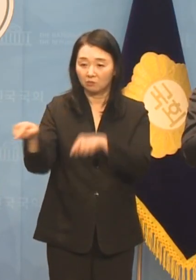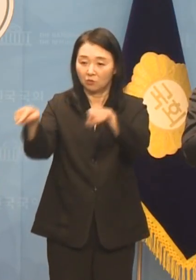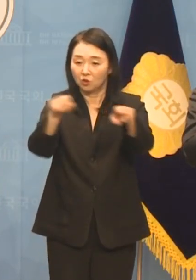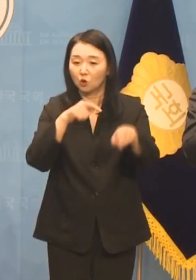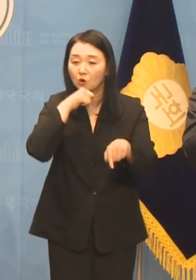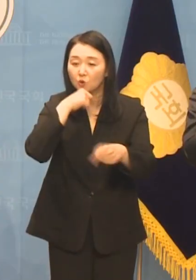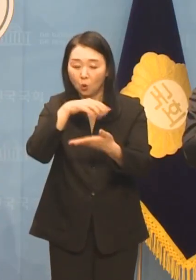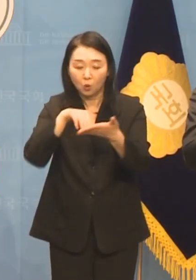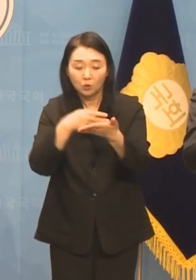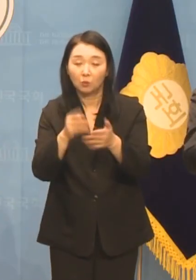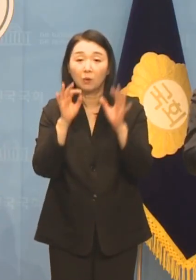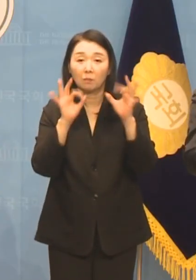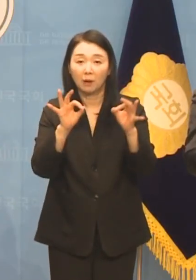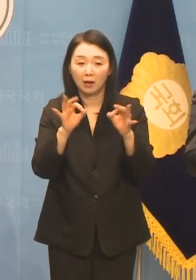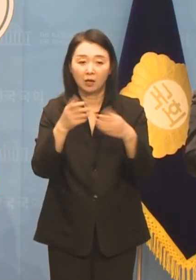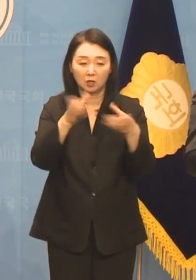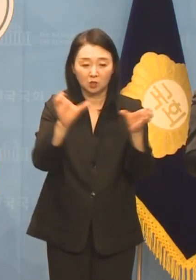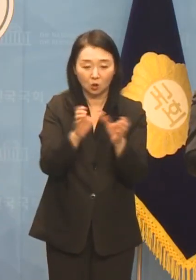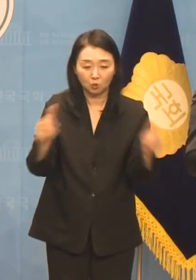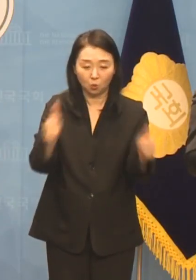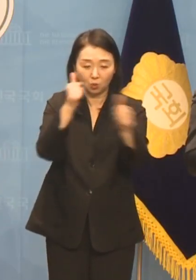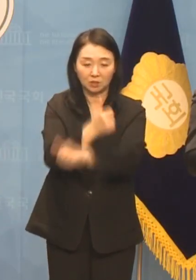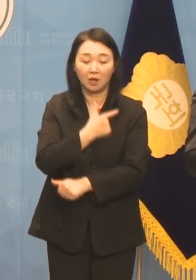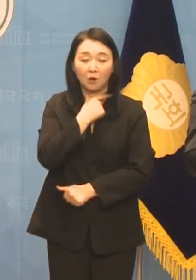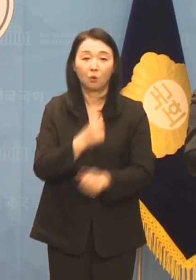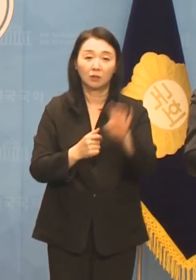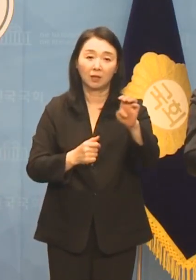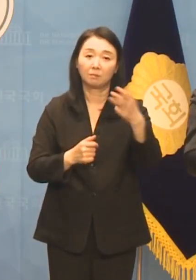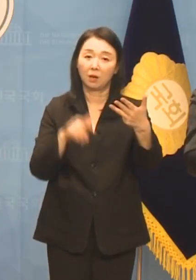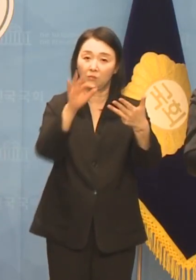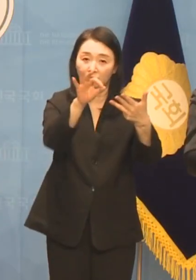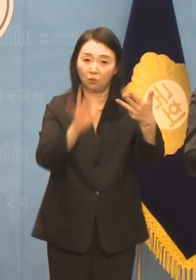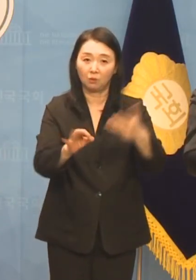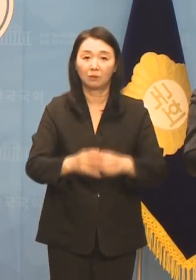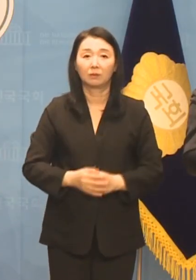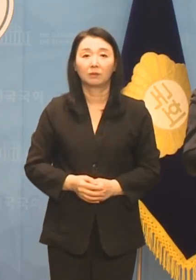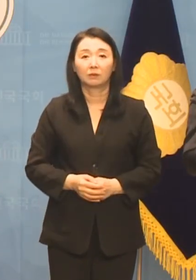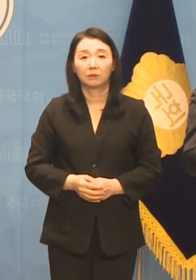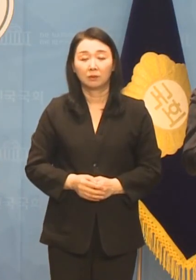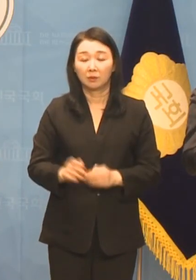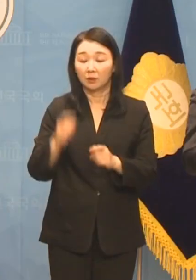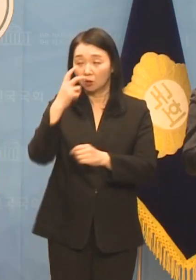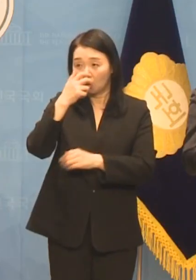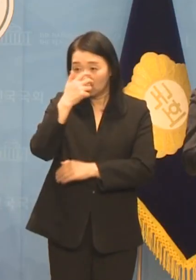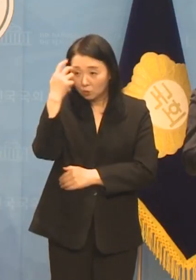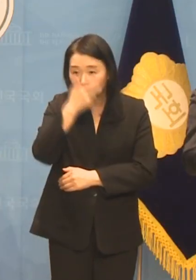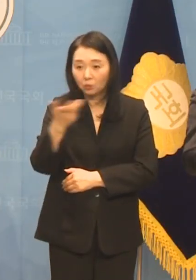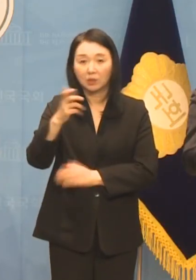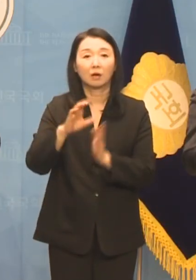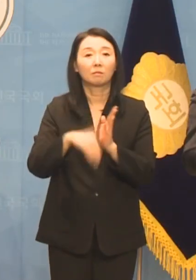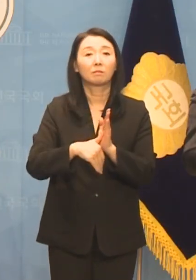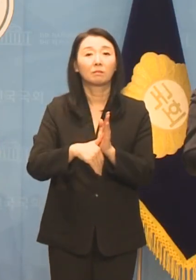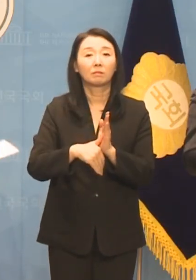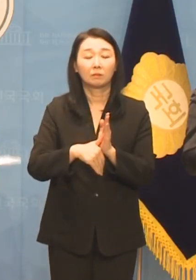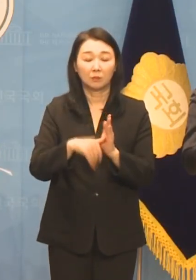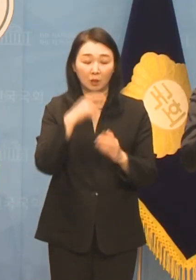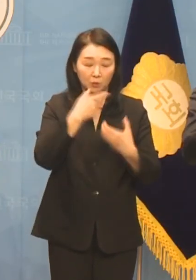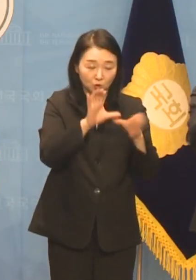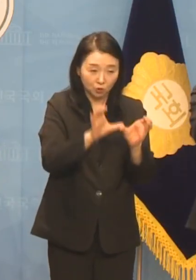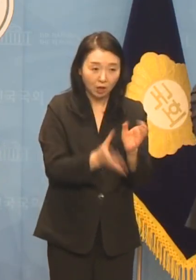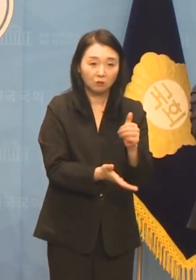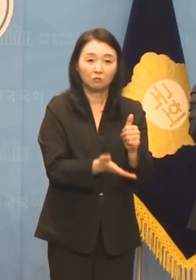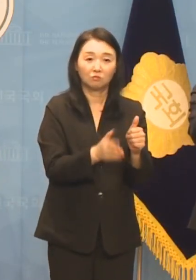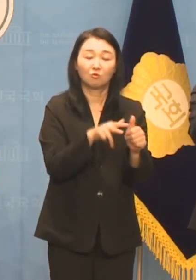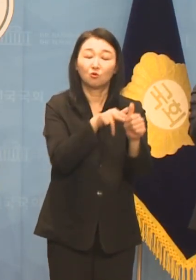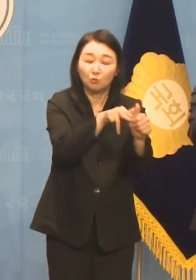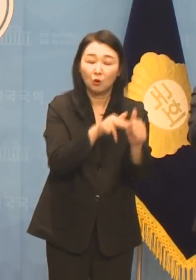의하면 정권교체 여론이 48%에 이릅니다. 이뿐만이 아니라 대부분의 여론조사에서 우리 당 후보가 대통령 지지율